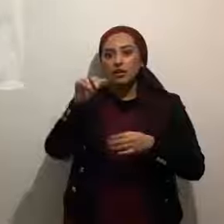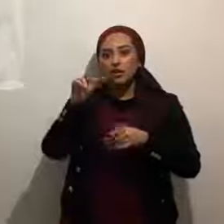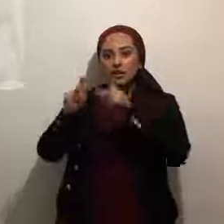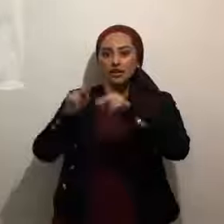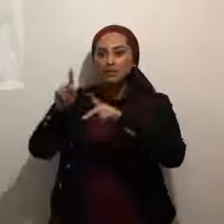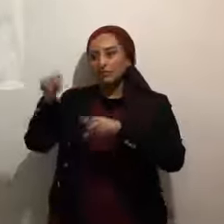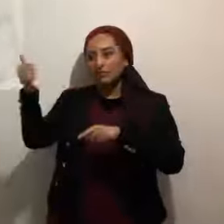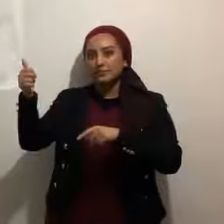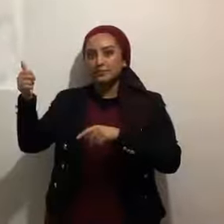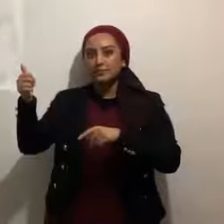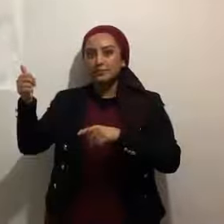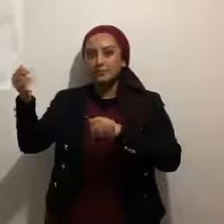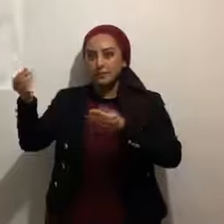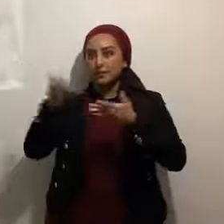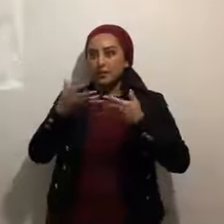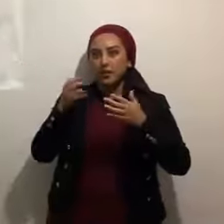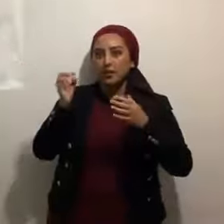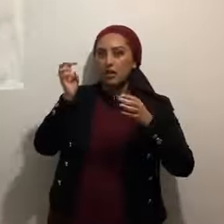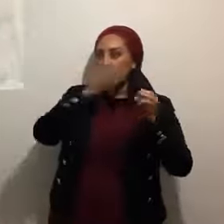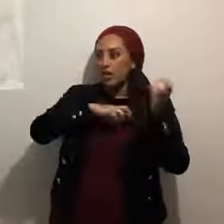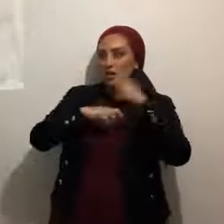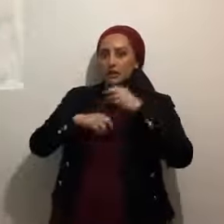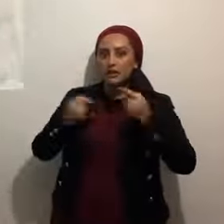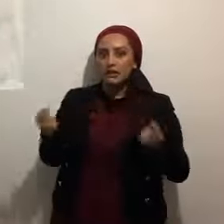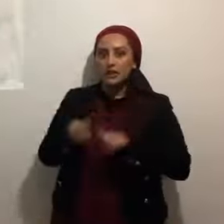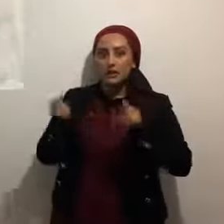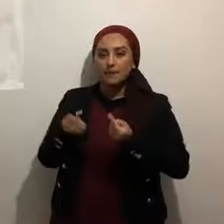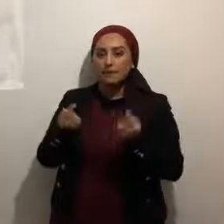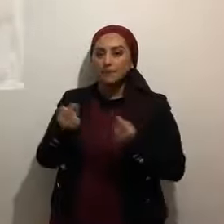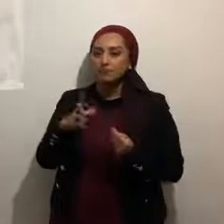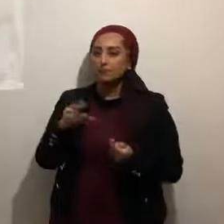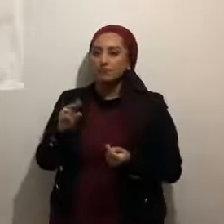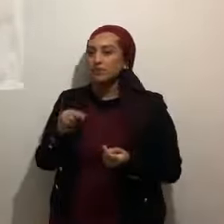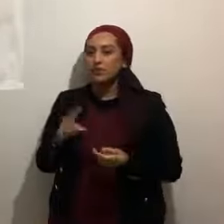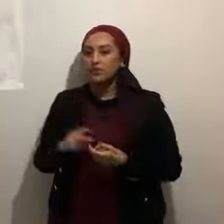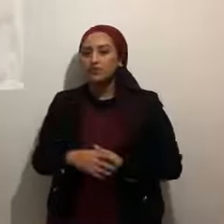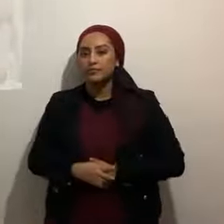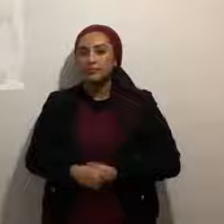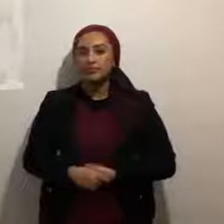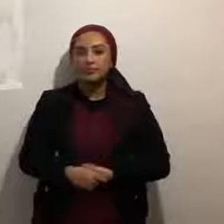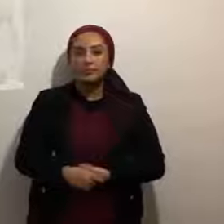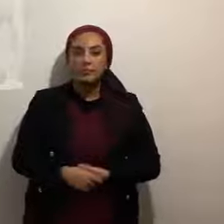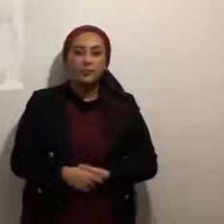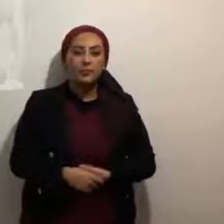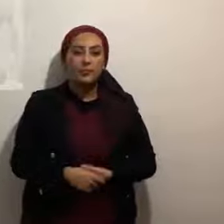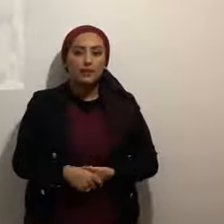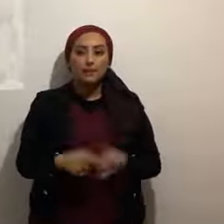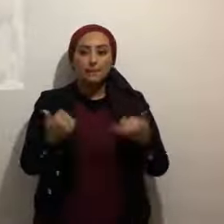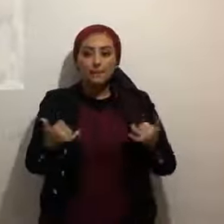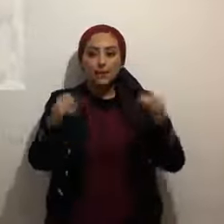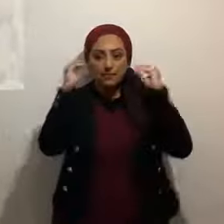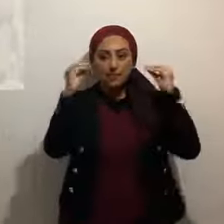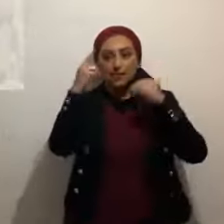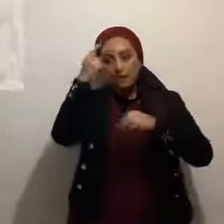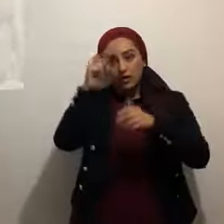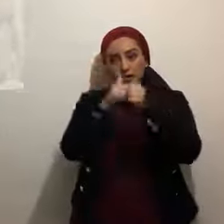te ponga tentación, o sea, te haga pecar a la fuerza. En este mismo curso para discípulos, en un principio, dije,